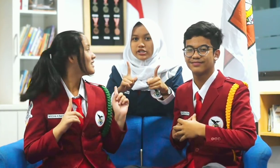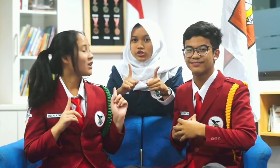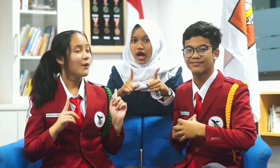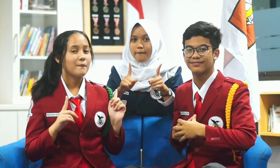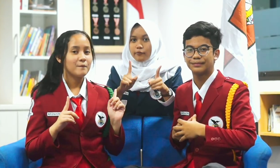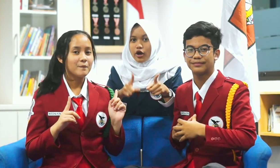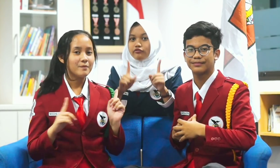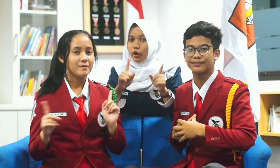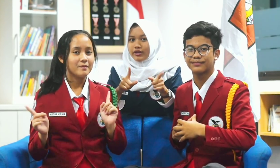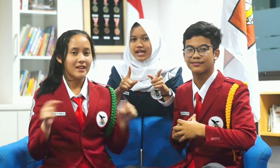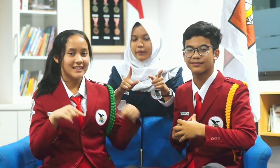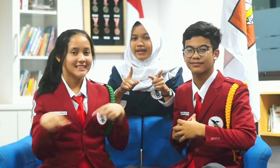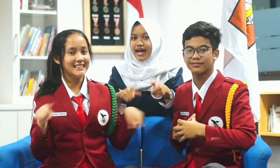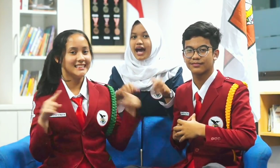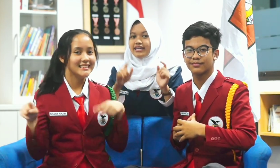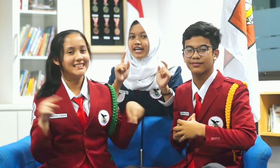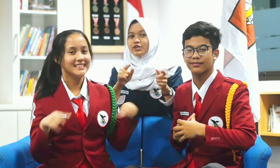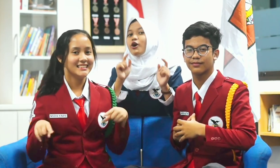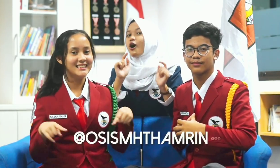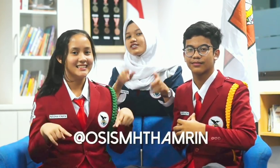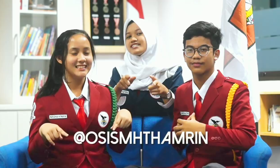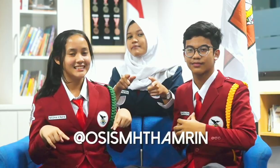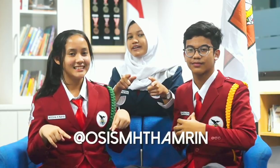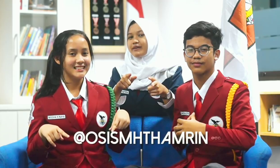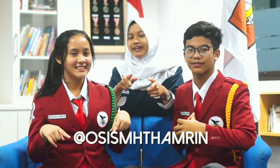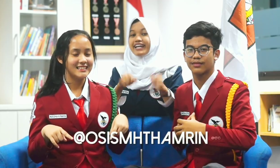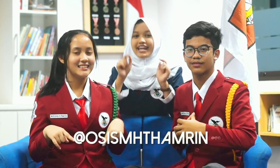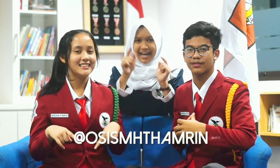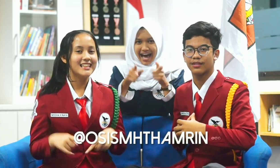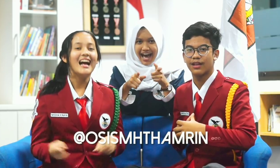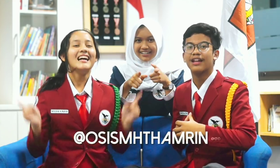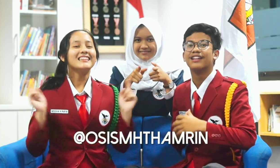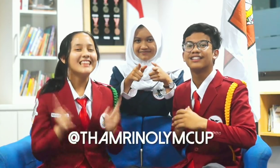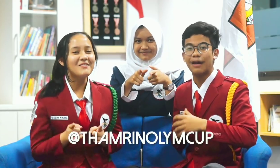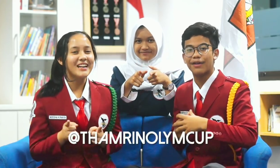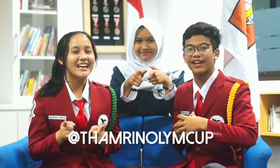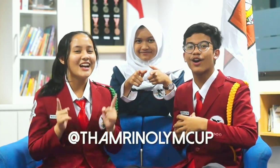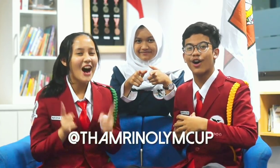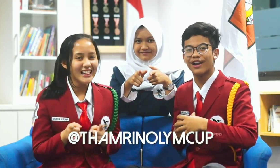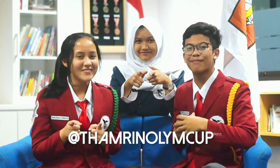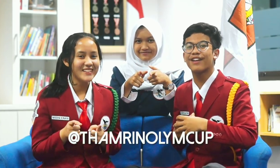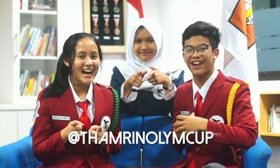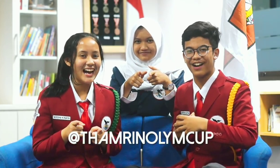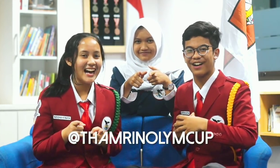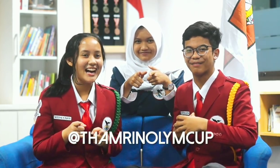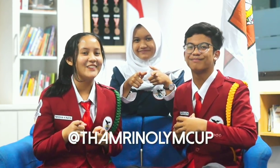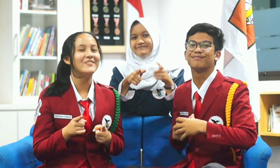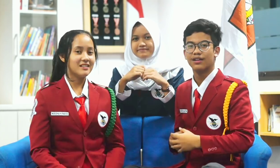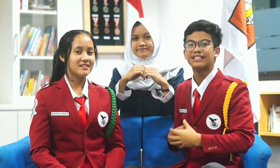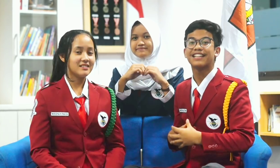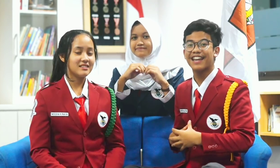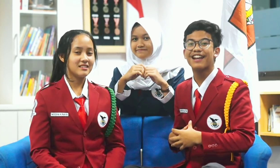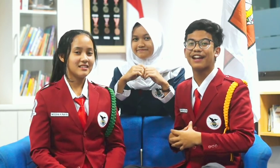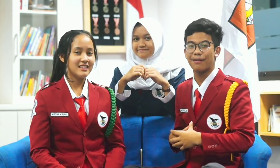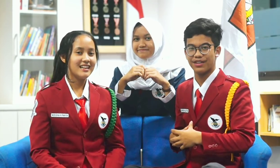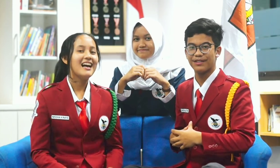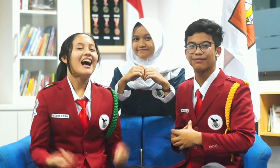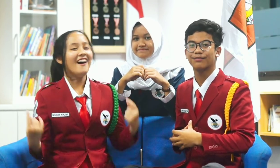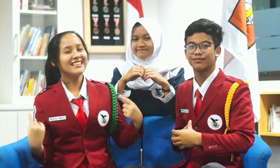juga buat follow Instagram kita, yaitu OSIS MH Tamrin dan Tamrin Olimpiade. Sekian dari kami,